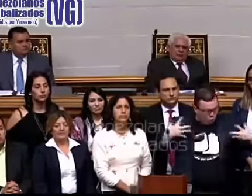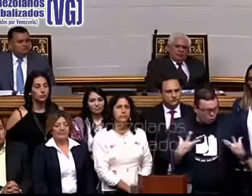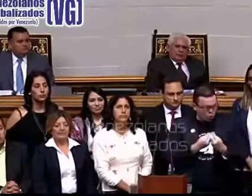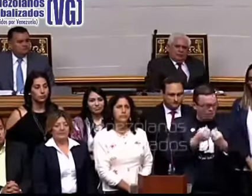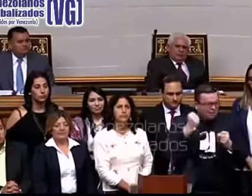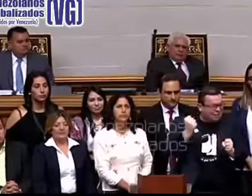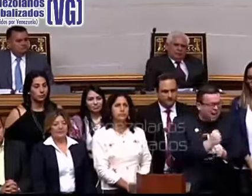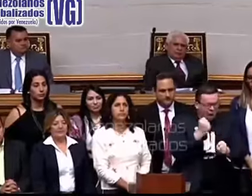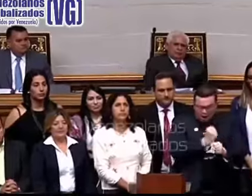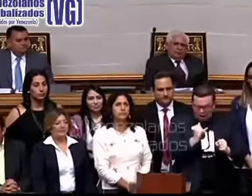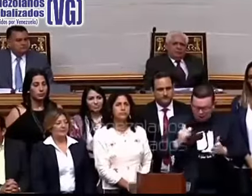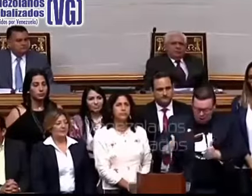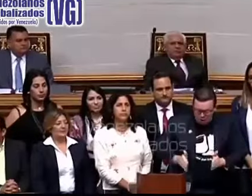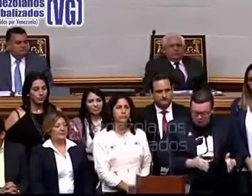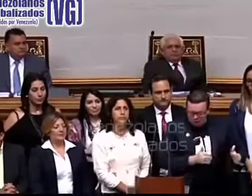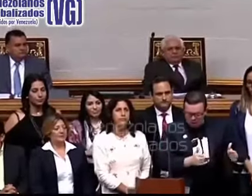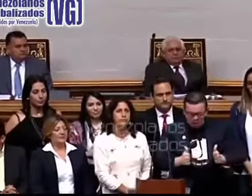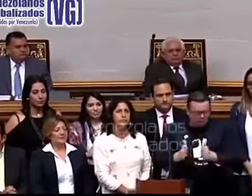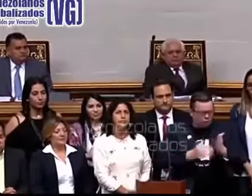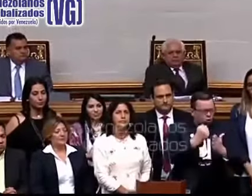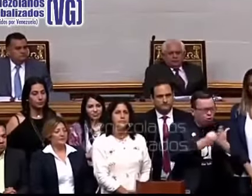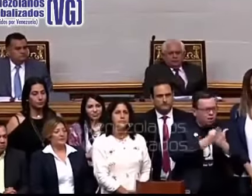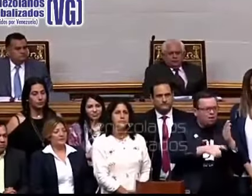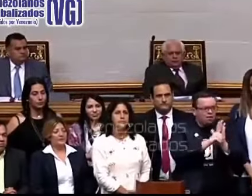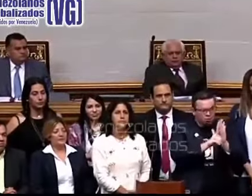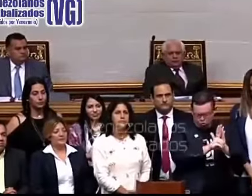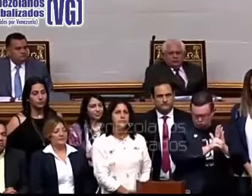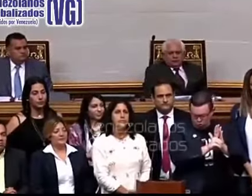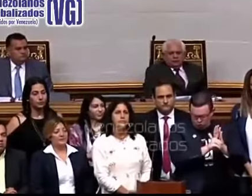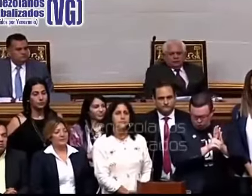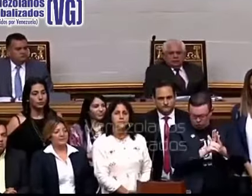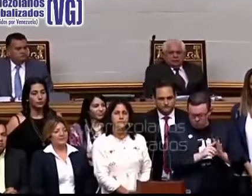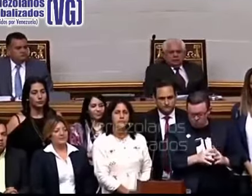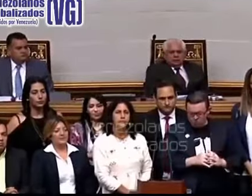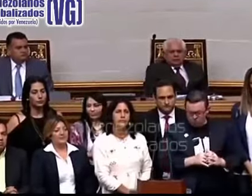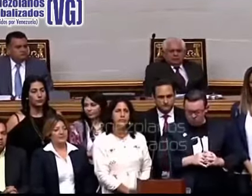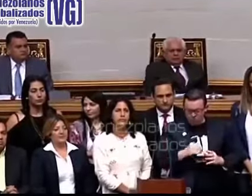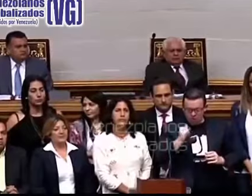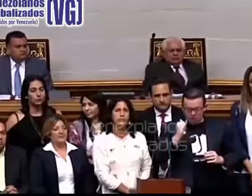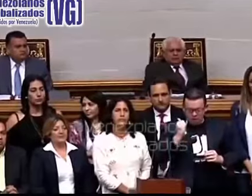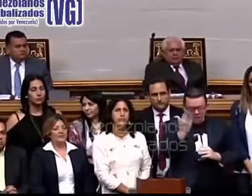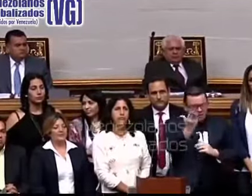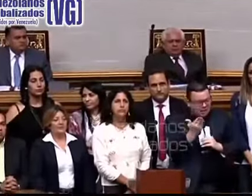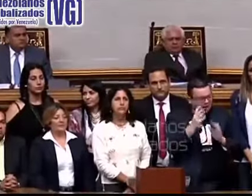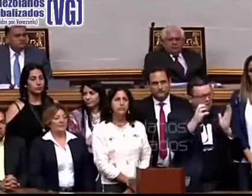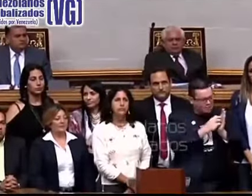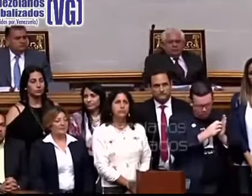agradecerles a todos la oportunidad. Y les pido que trabajemos juntos en el mismo camino. Nuestro camino es el de la lucha